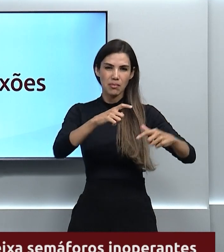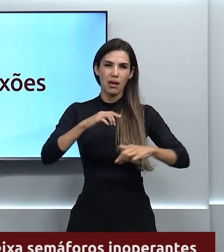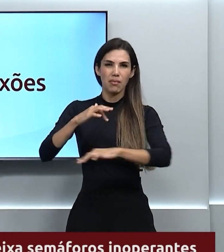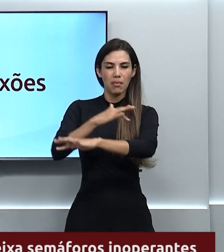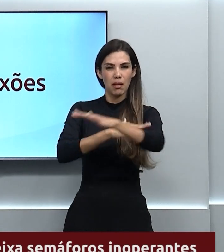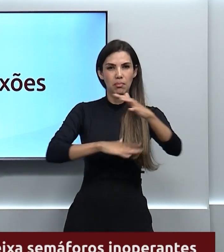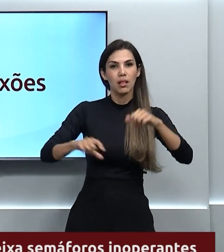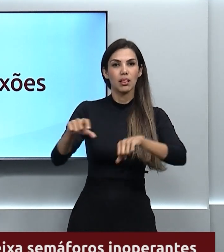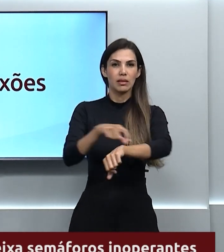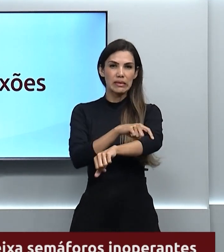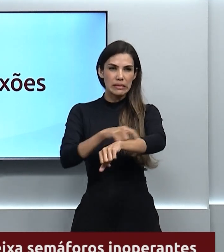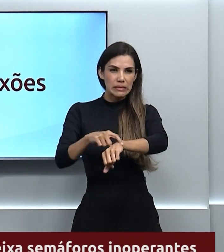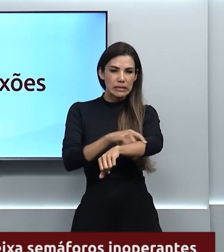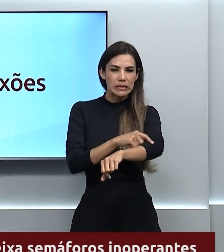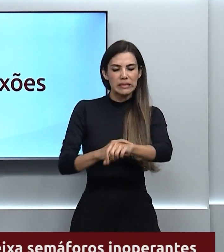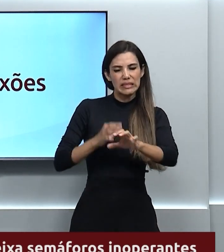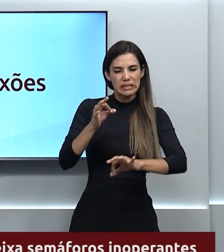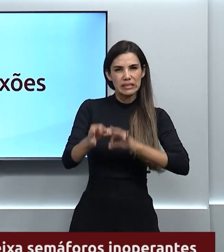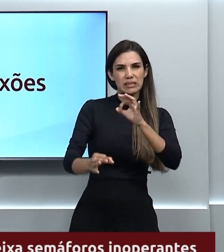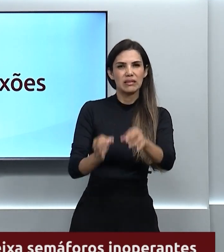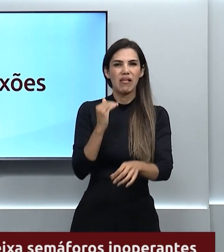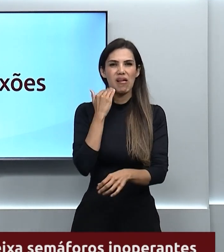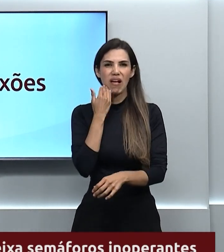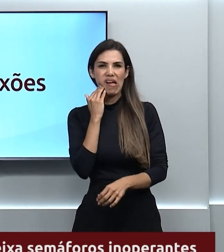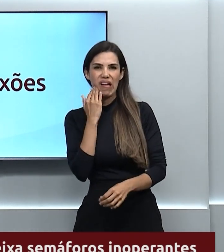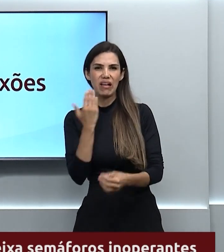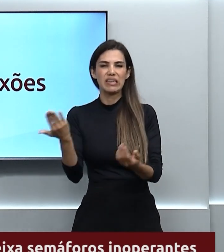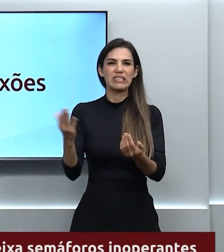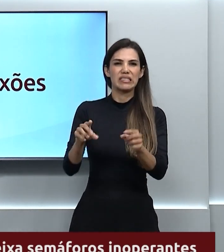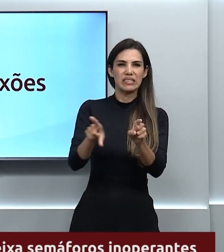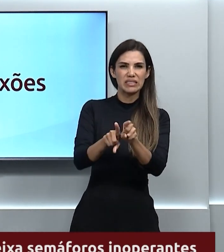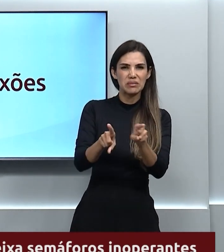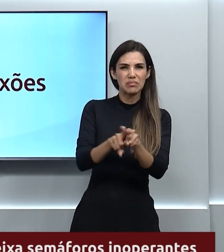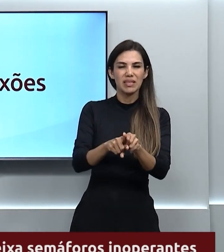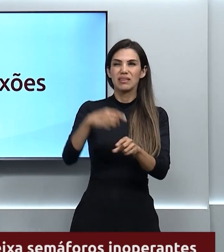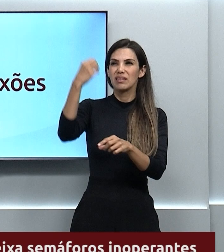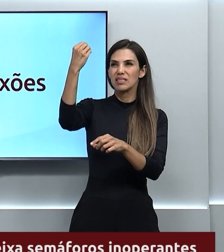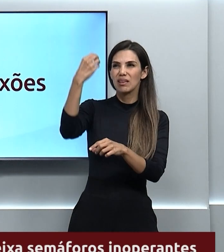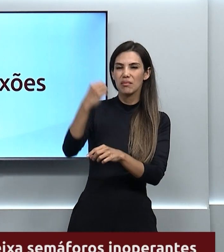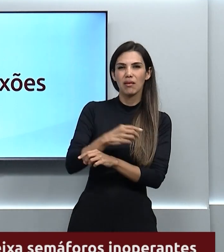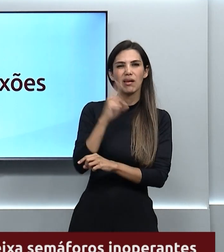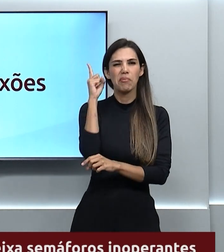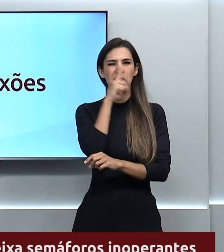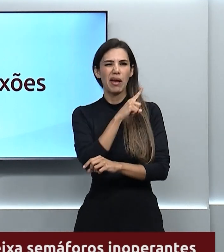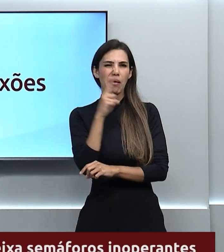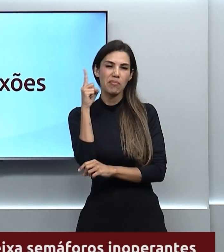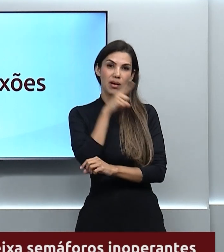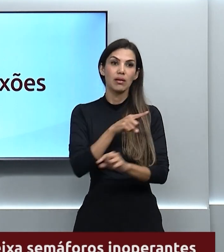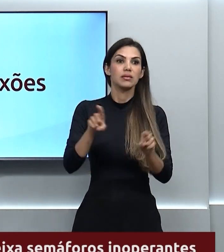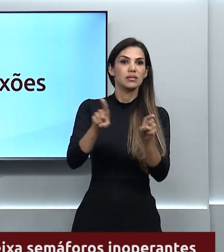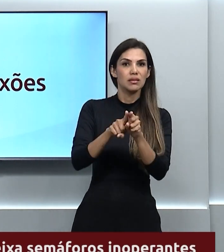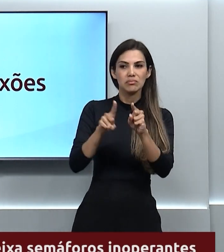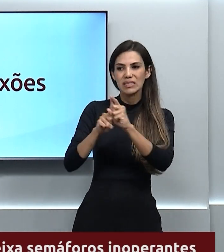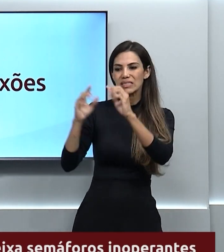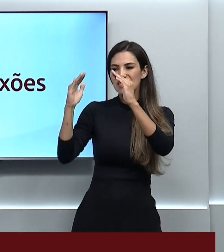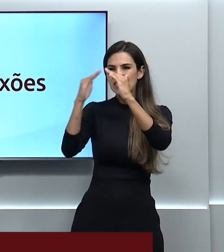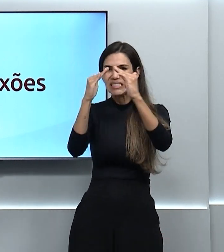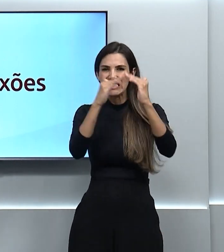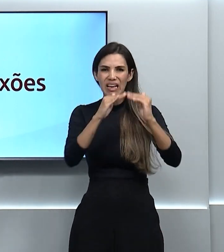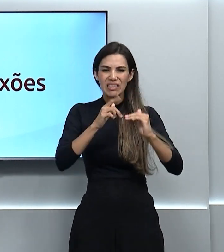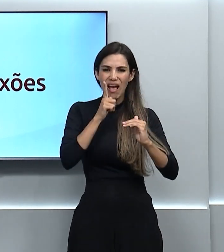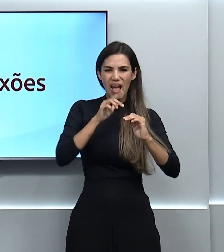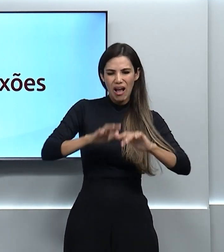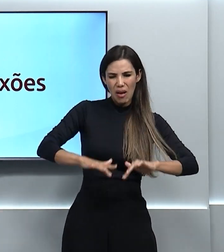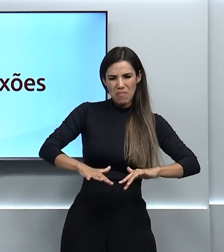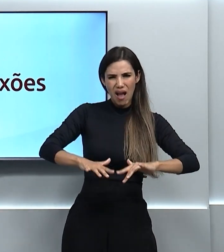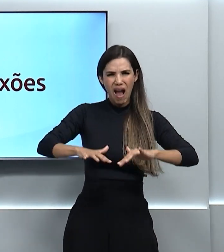no asfalto, como a gente disse, semáforos que deixaram de funcionar e também muitos imóveis que foram alagados por causa